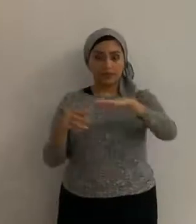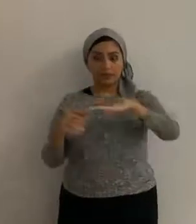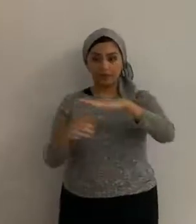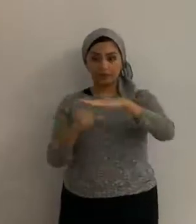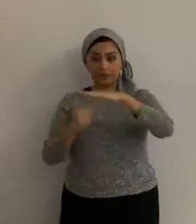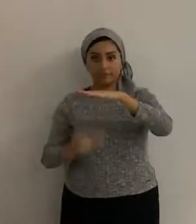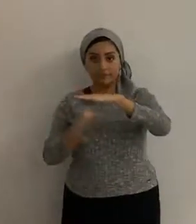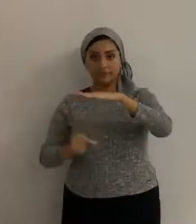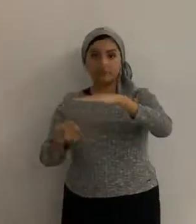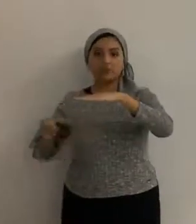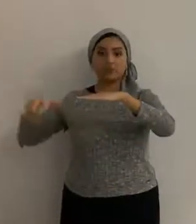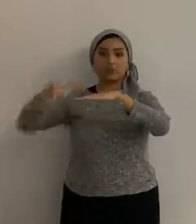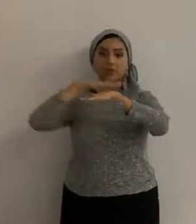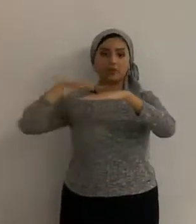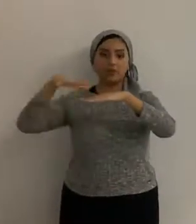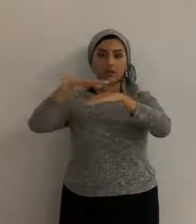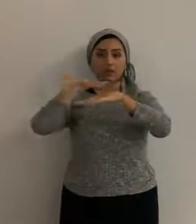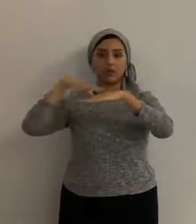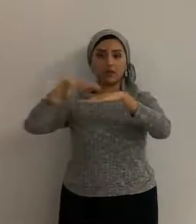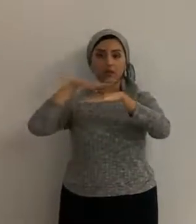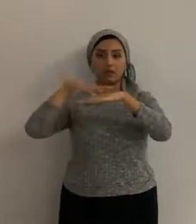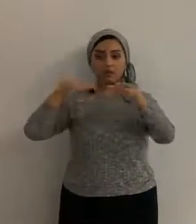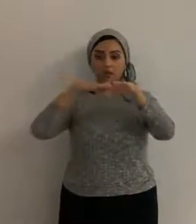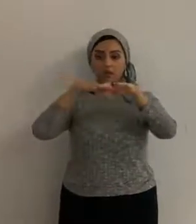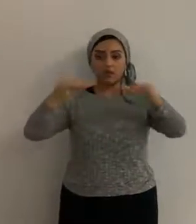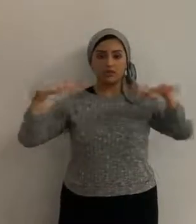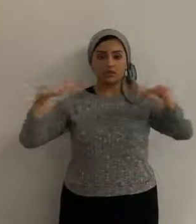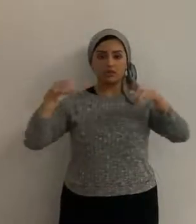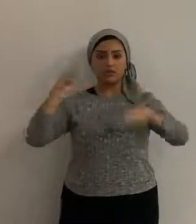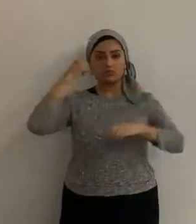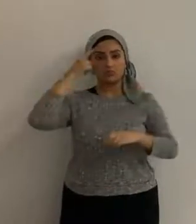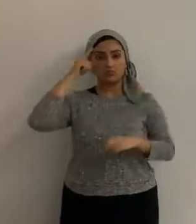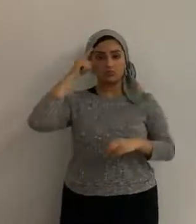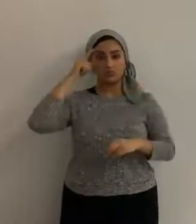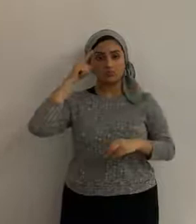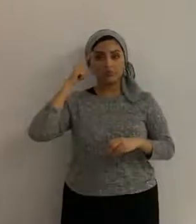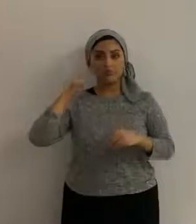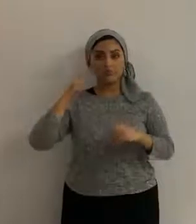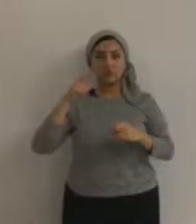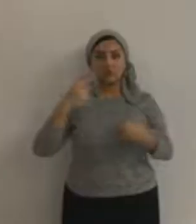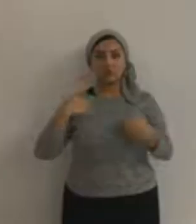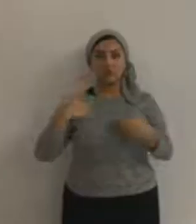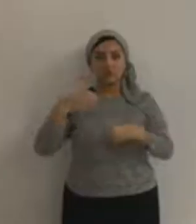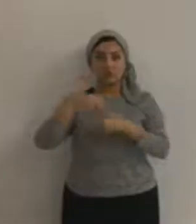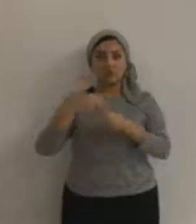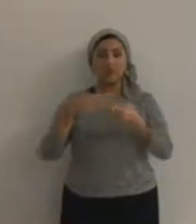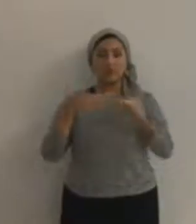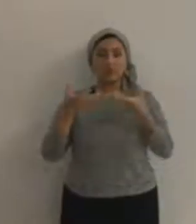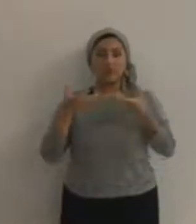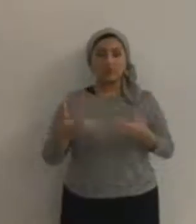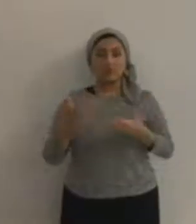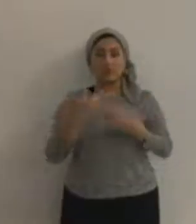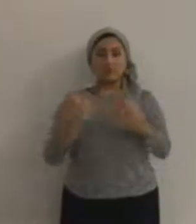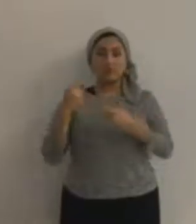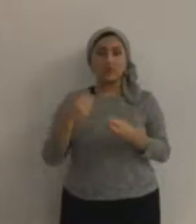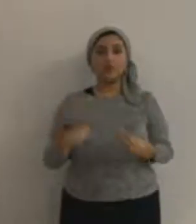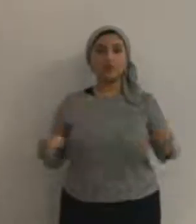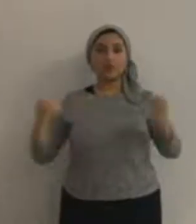de concreto. Esa placa de concreto tiene la finalidad de soportar algo más, una estructura superior.